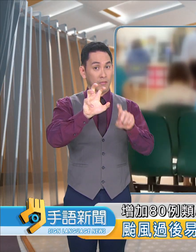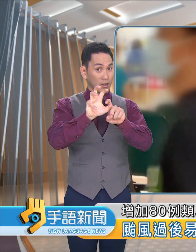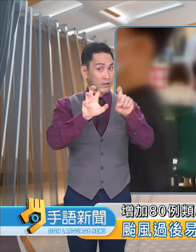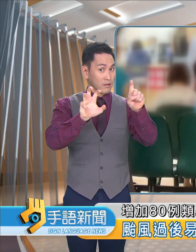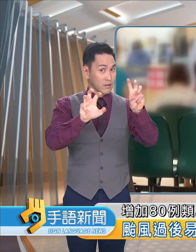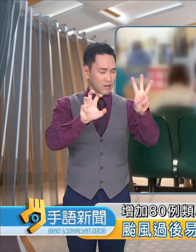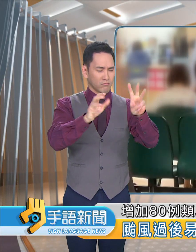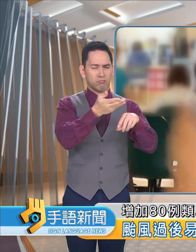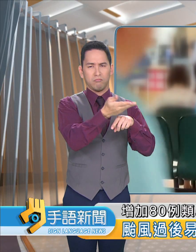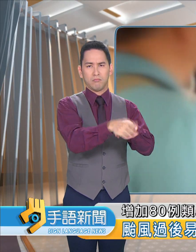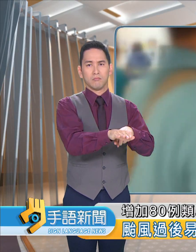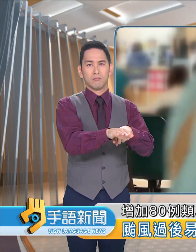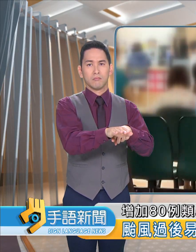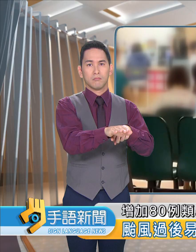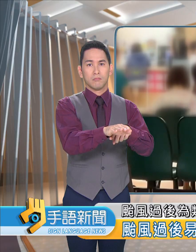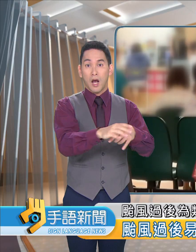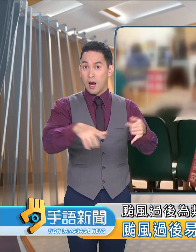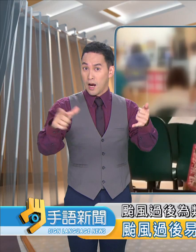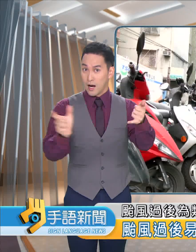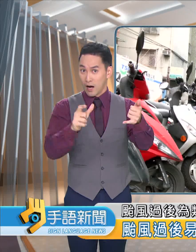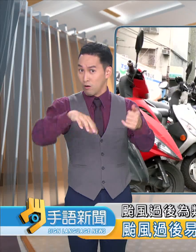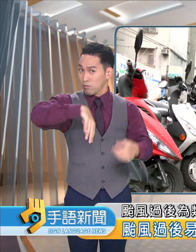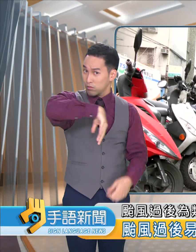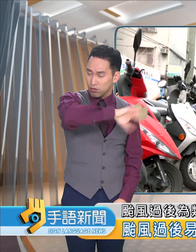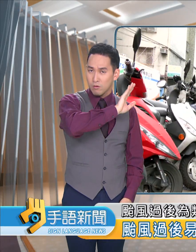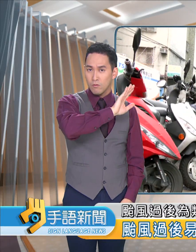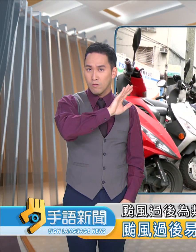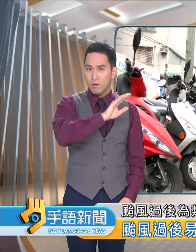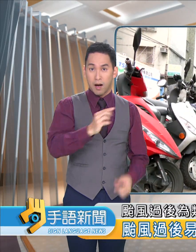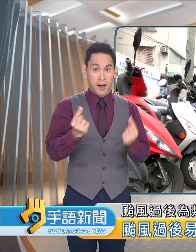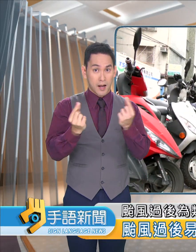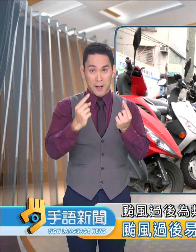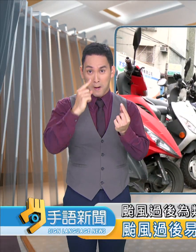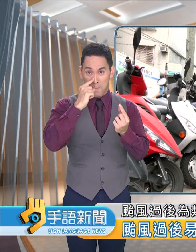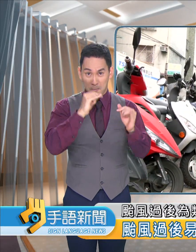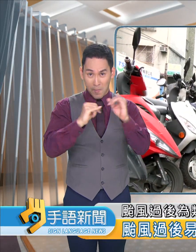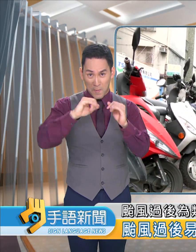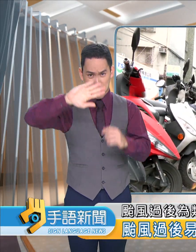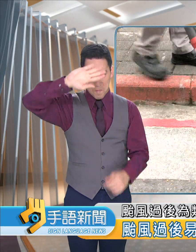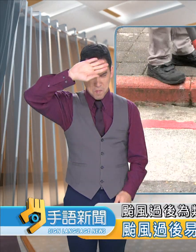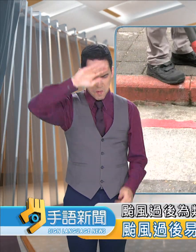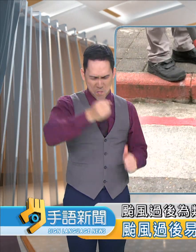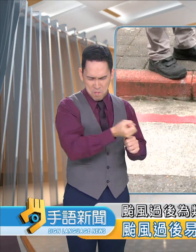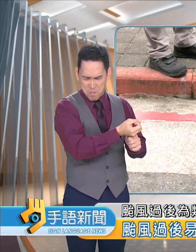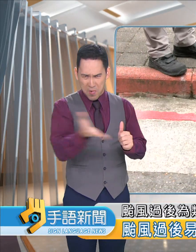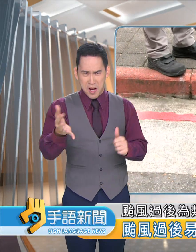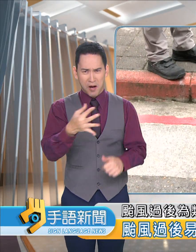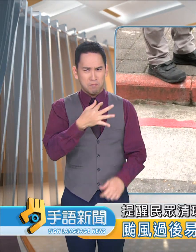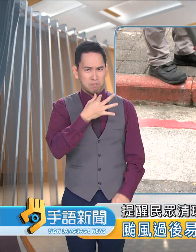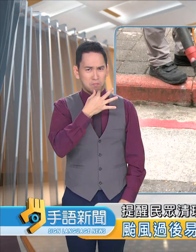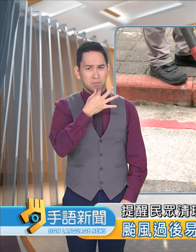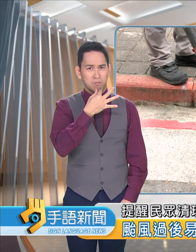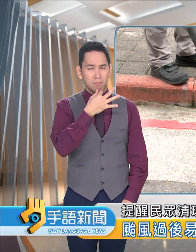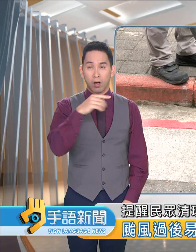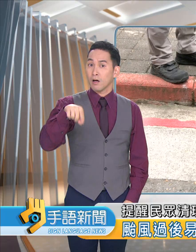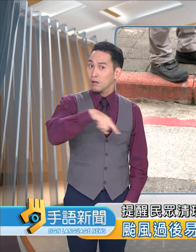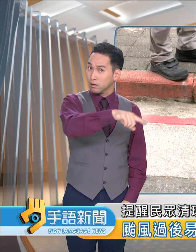十三例死亡颱風過後為類鼻居疫情高峰提醒民眾要